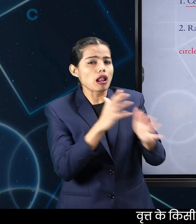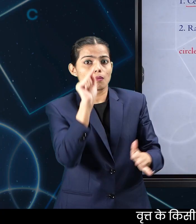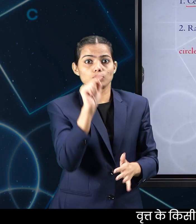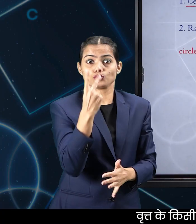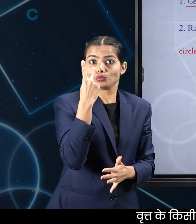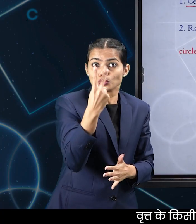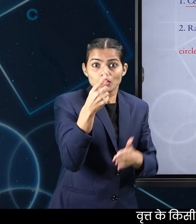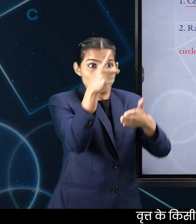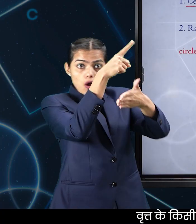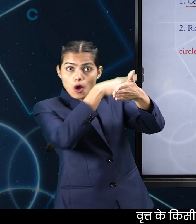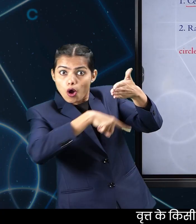है।